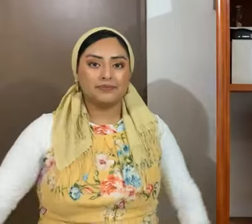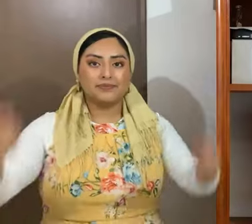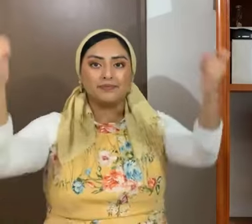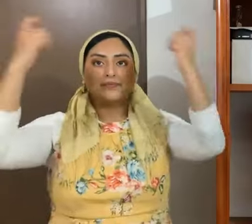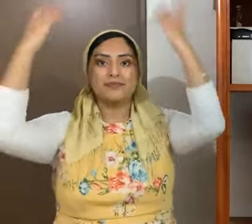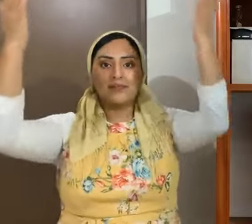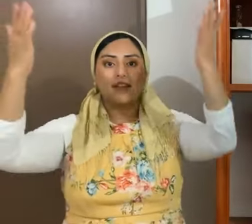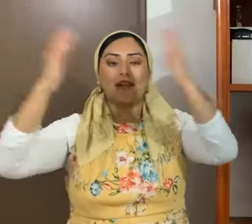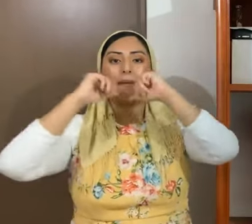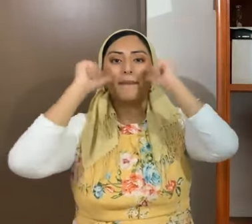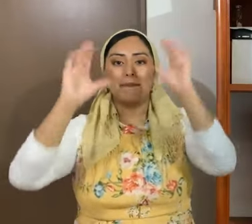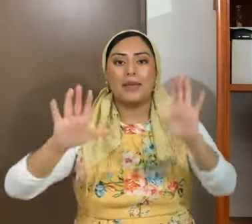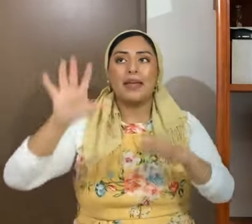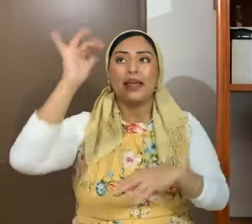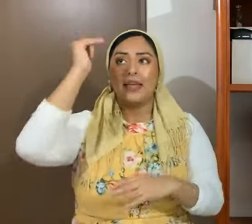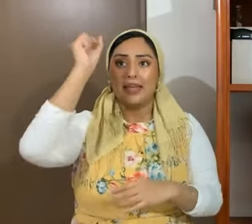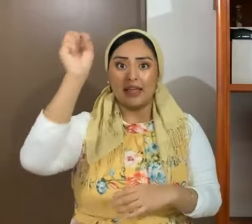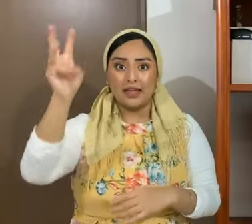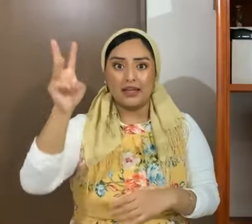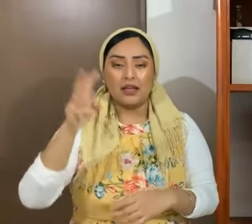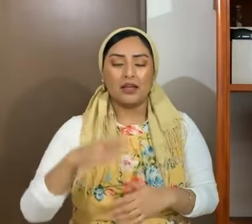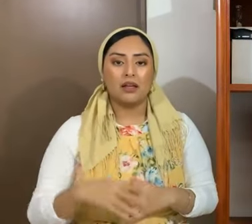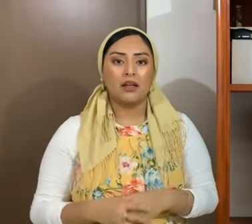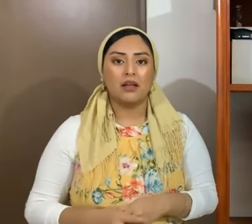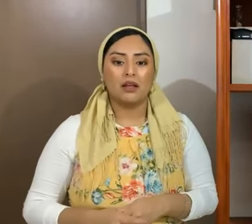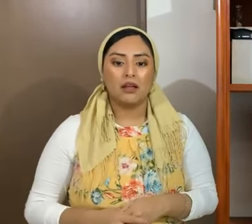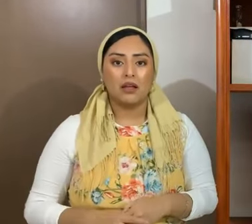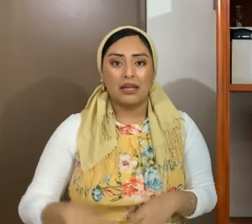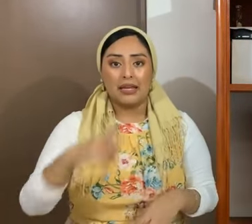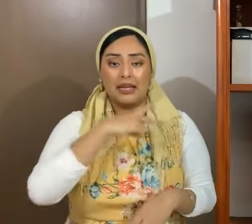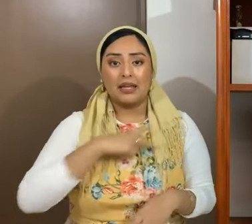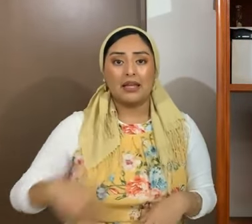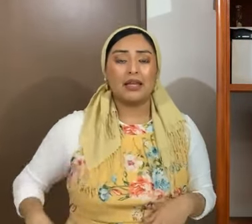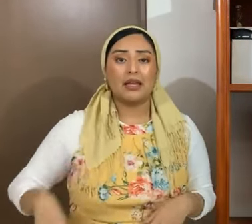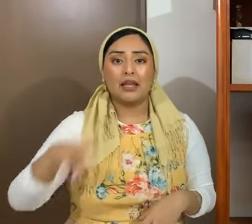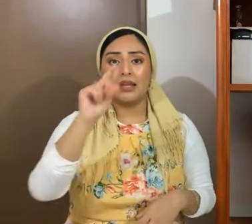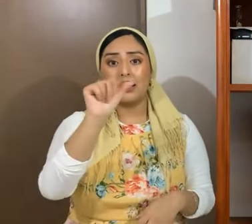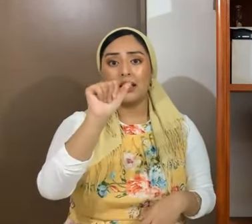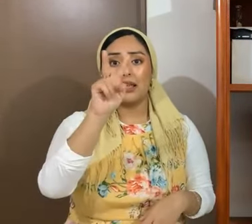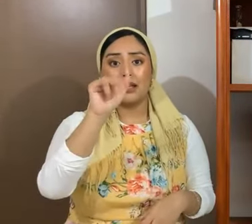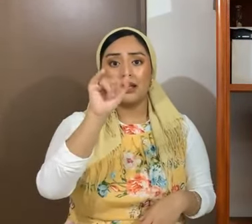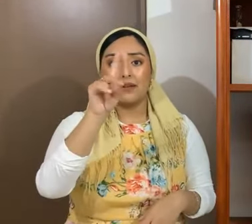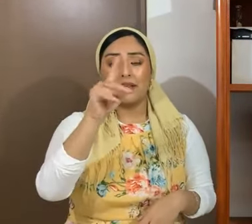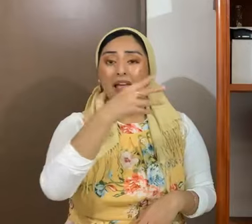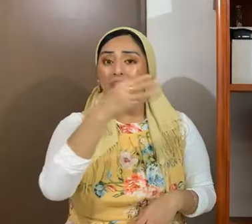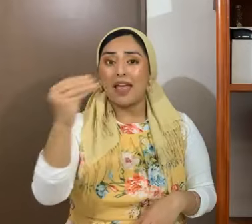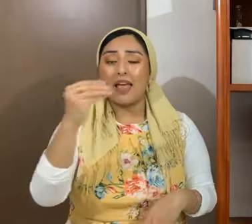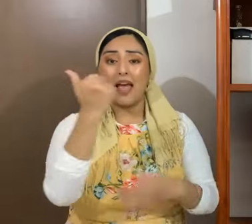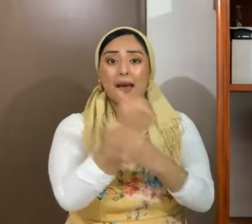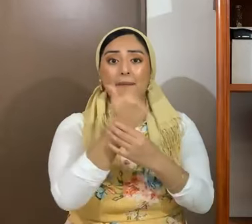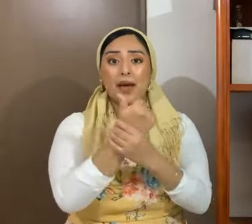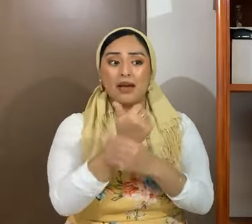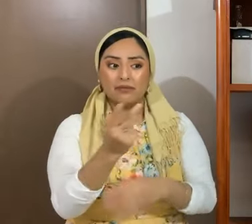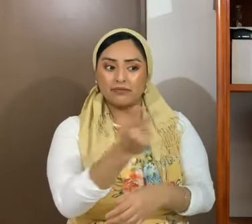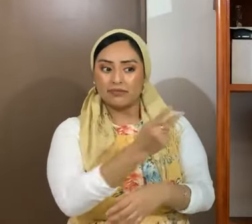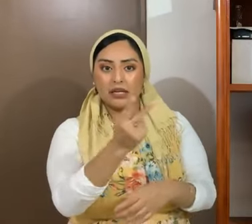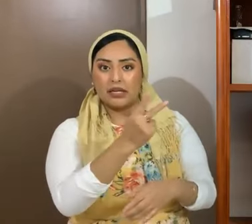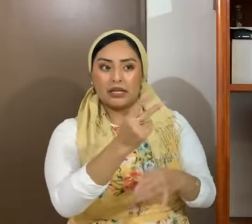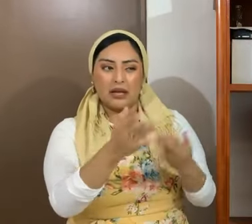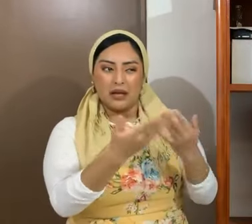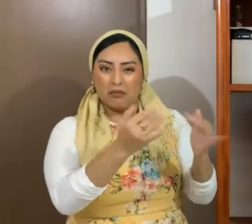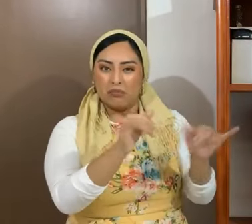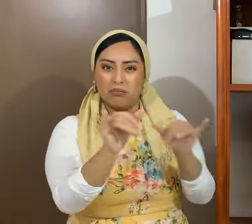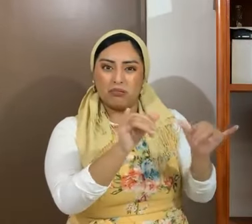Aleluya, bendito es Yahshua HaMashiach. El rey David y Abraham tienen muchas